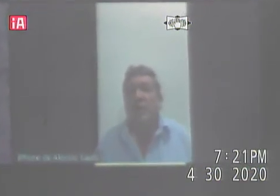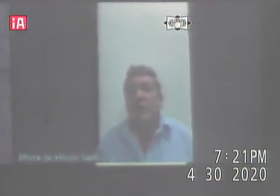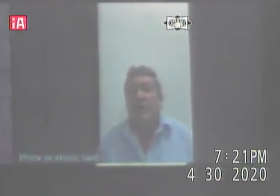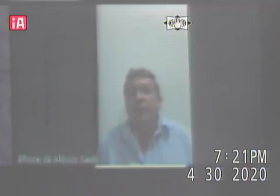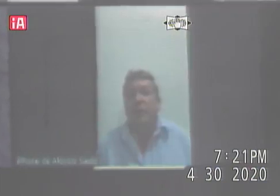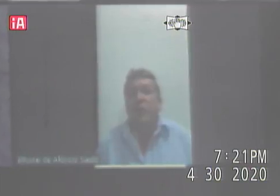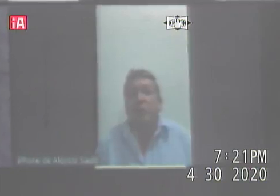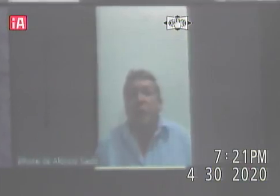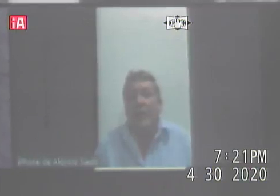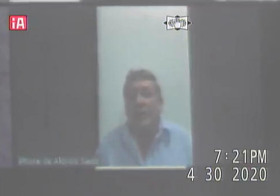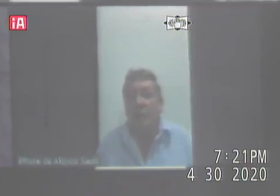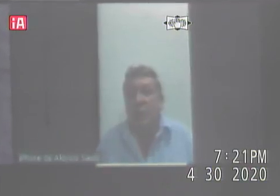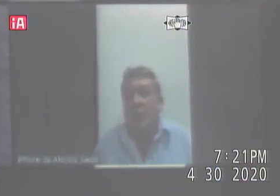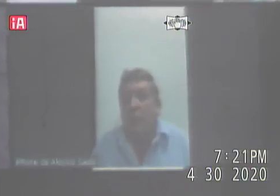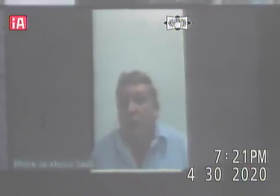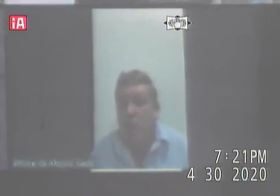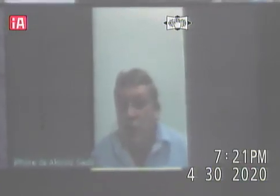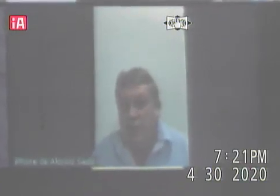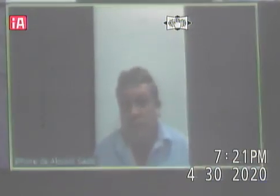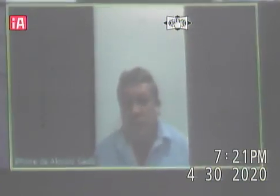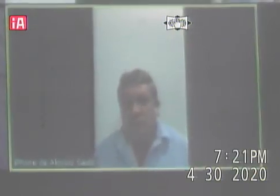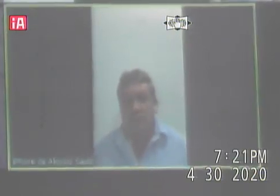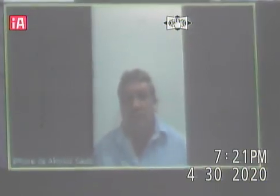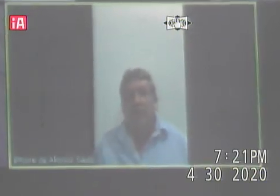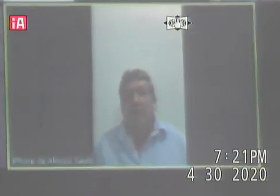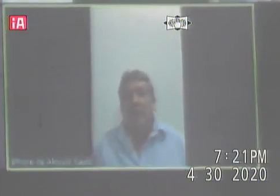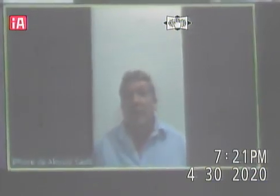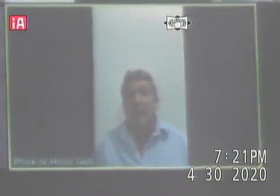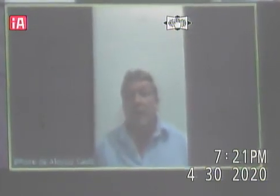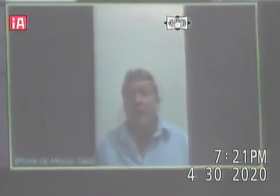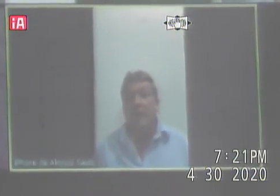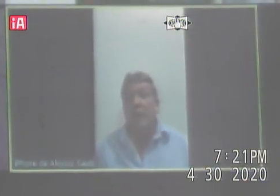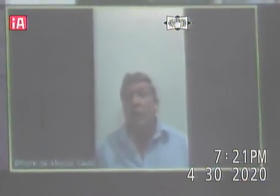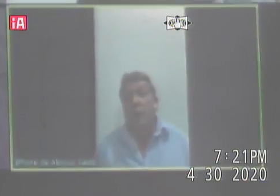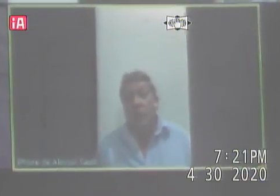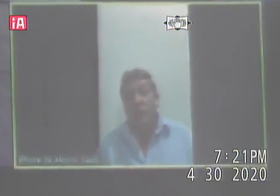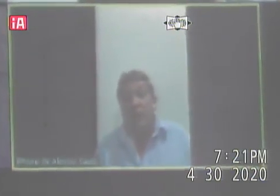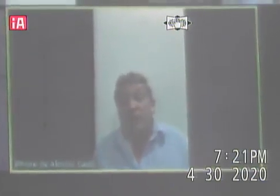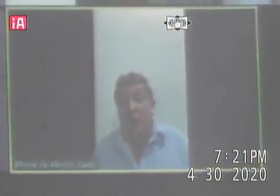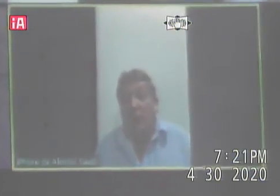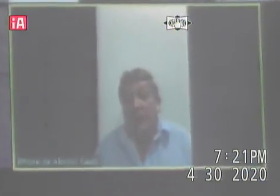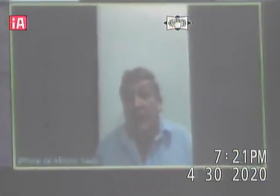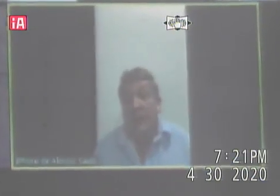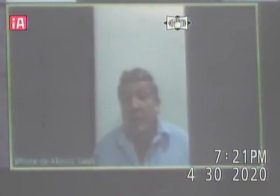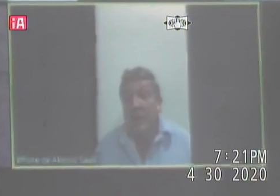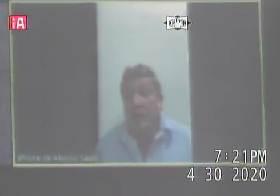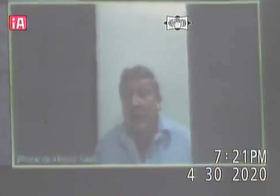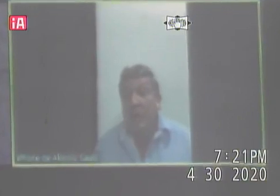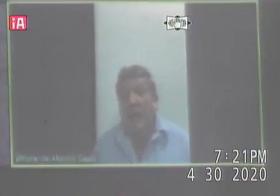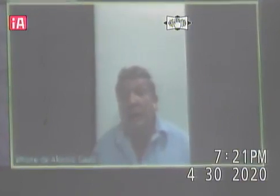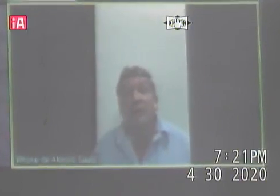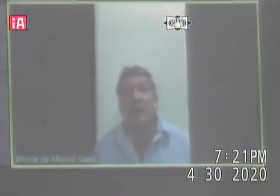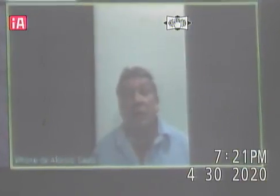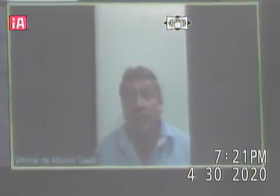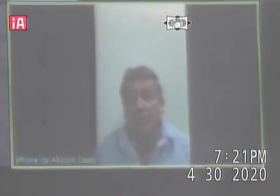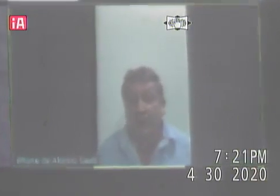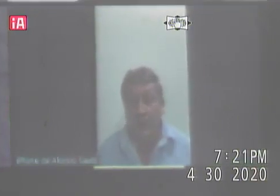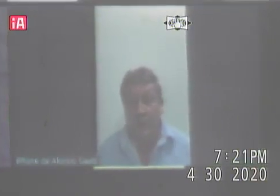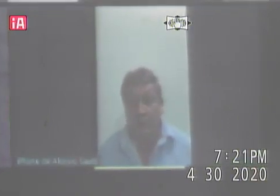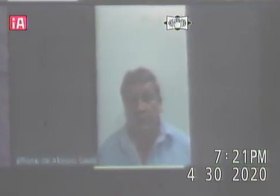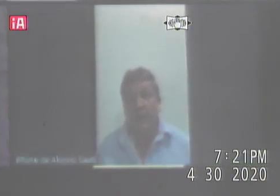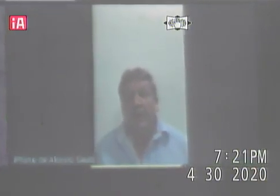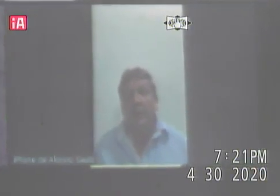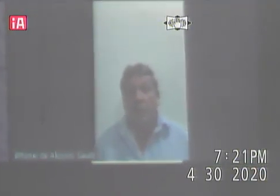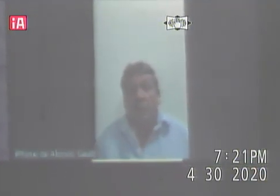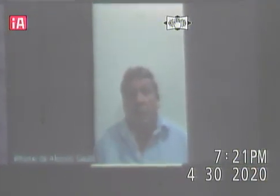uma possível situação de nepotismo que o Ministério Público entendeu que era correta a ação do